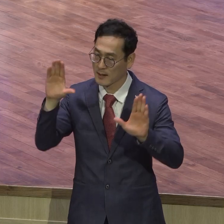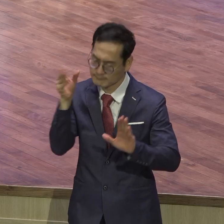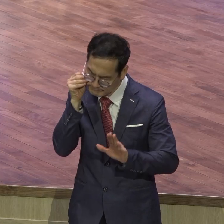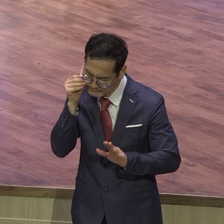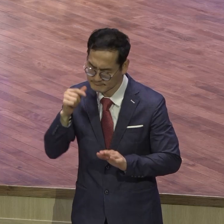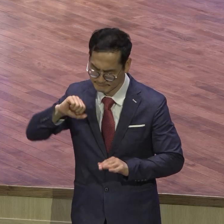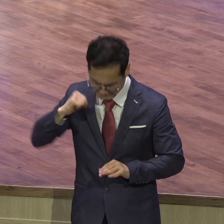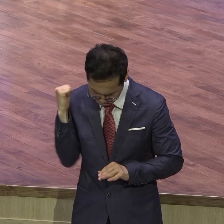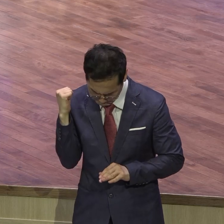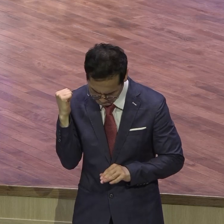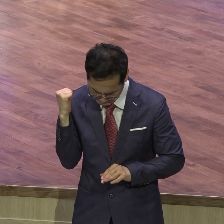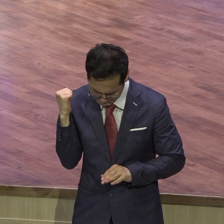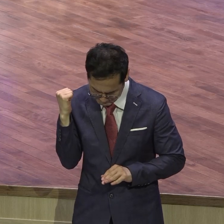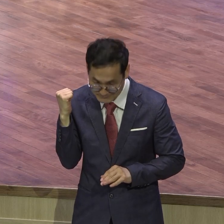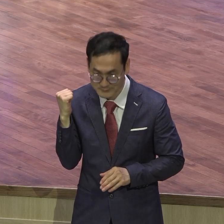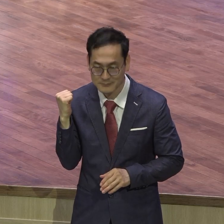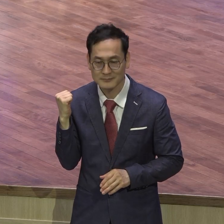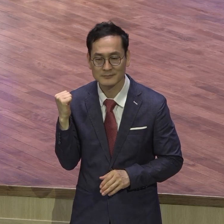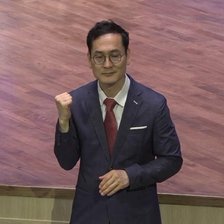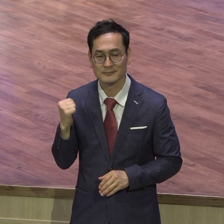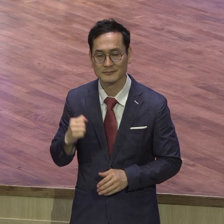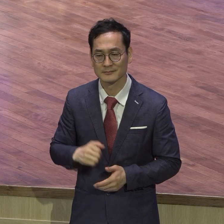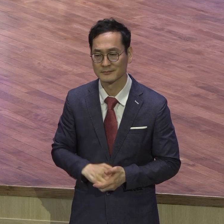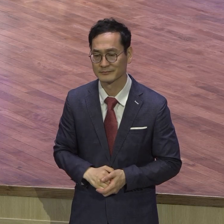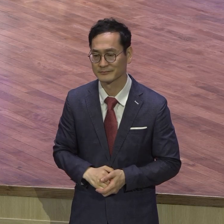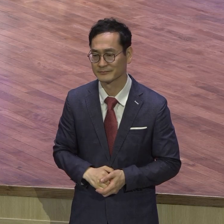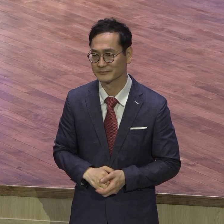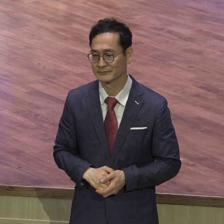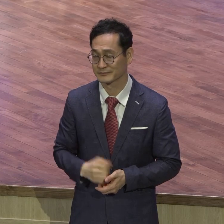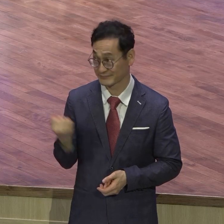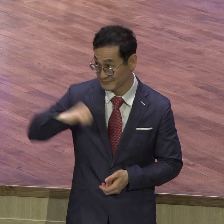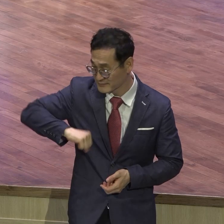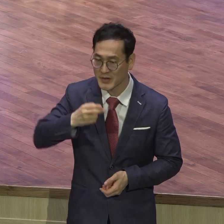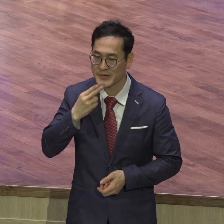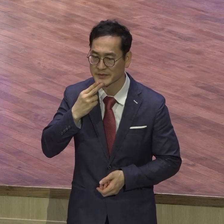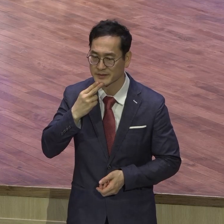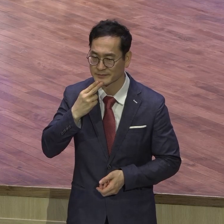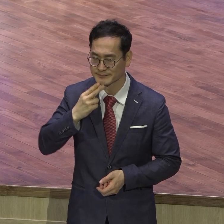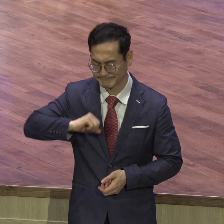하나도 빠짐없이 충실히 이행했다 하는 것을 보여주고 있어요